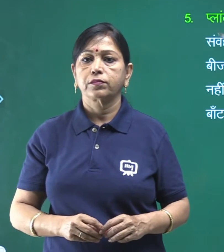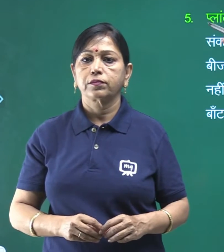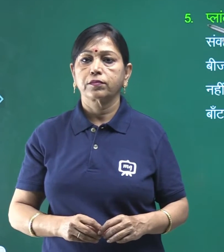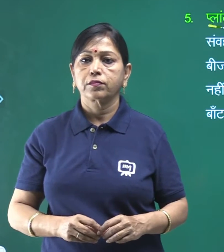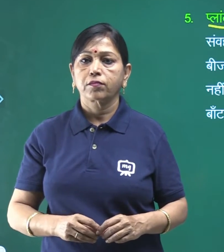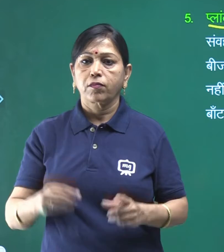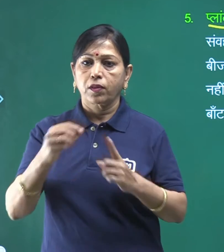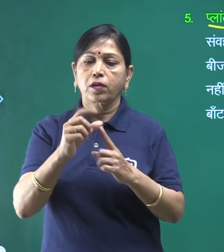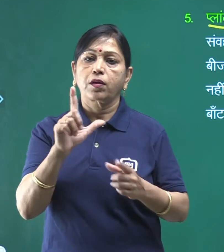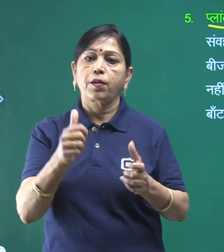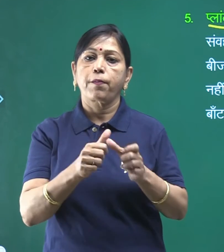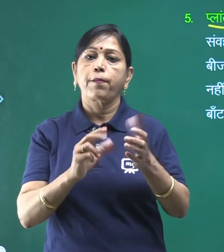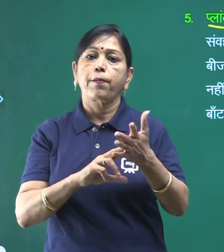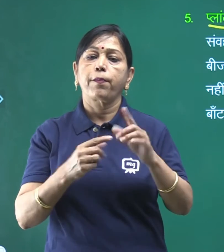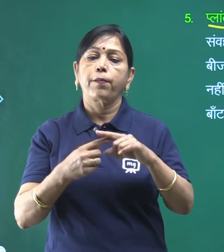प्लांटी